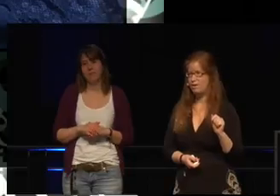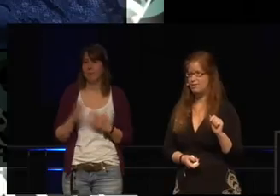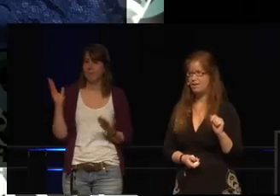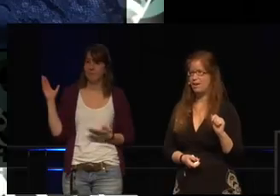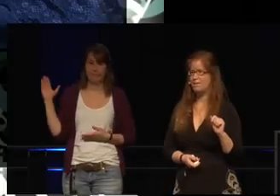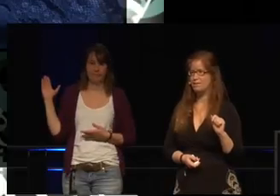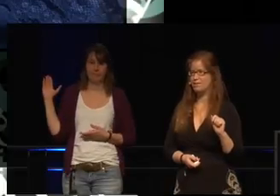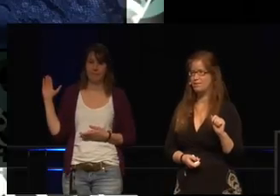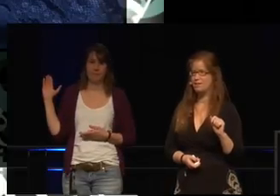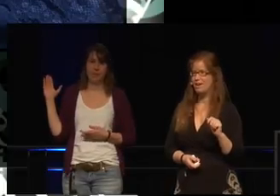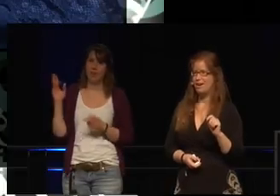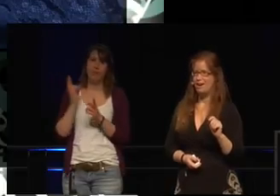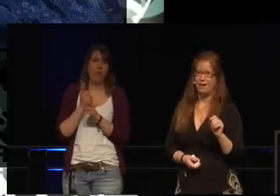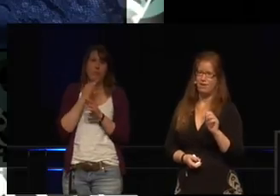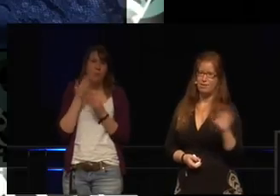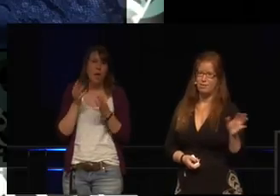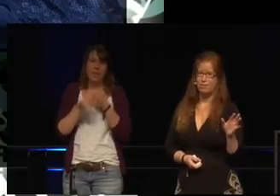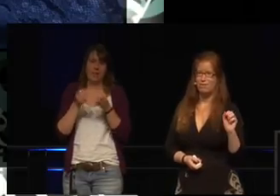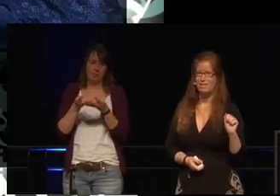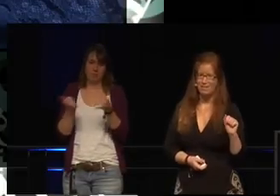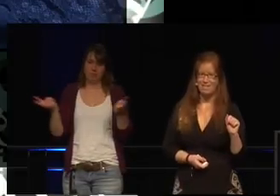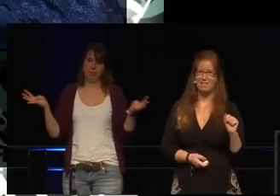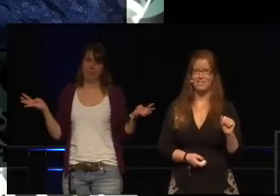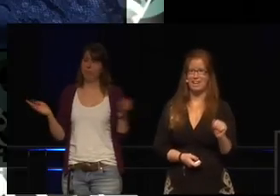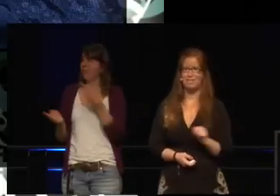Hay otra historia sobre un mapa de